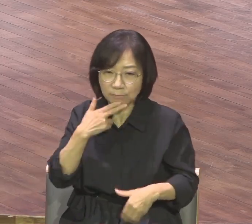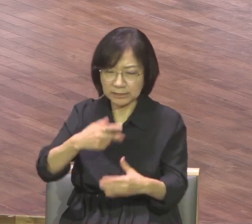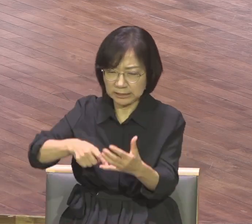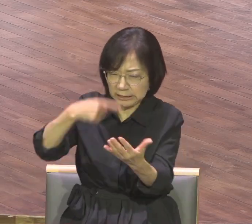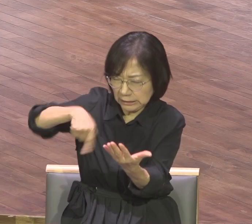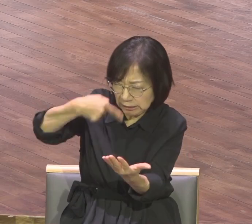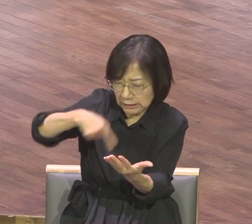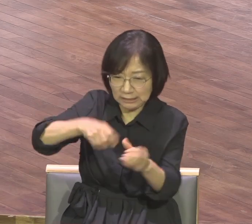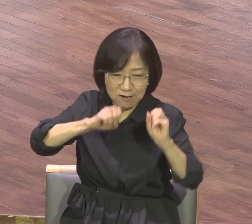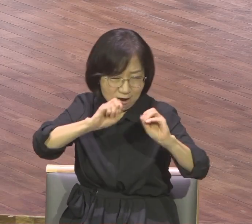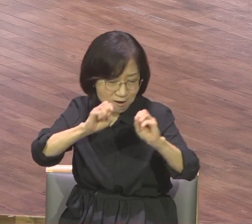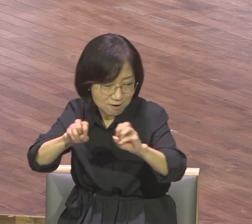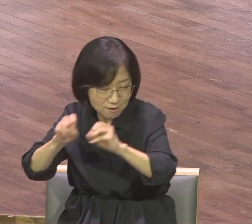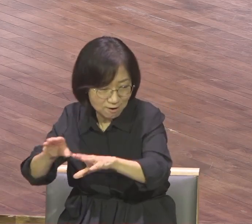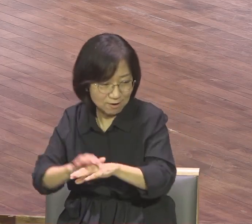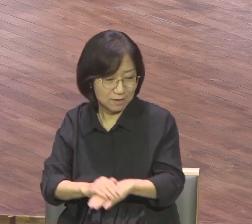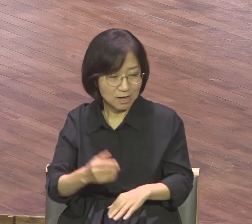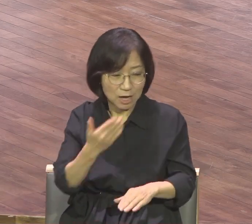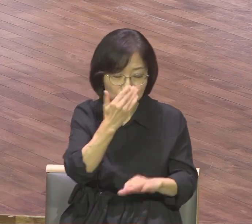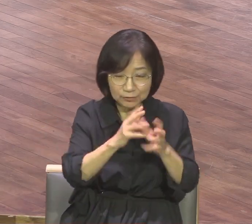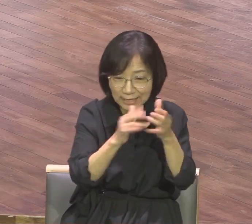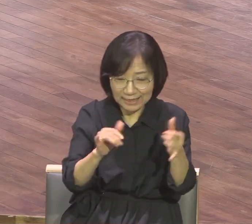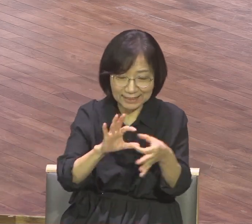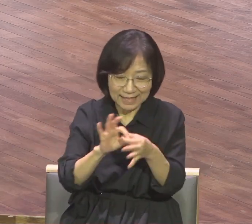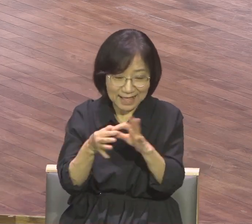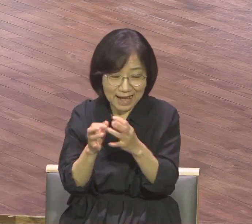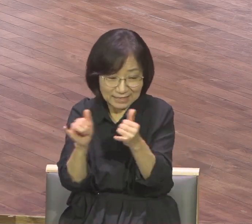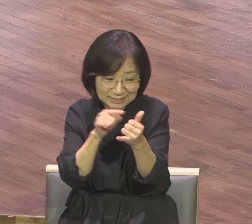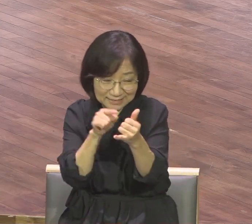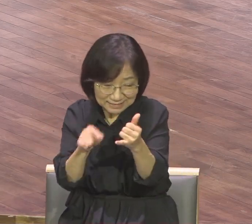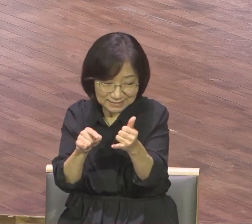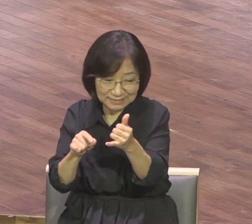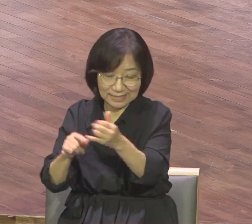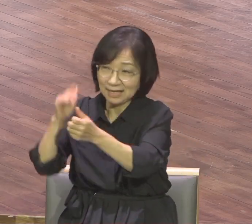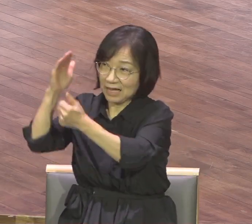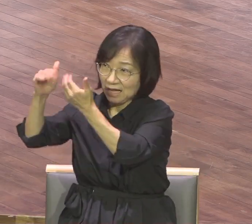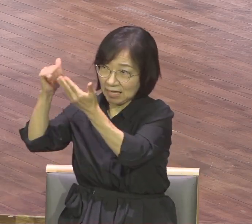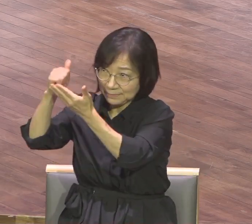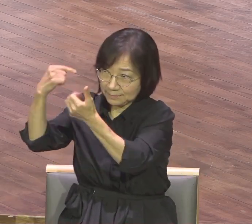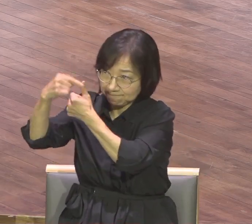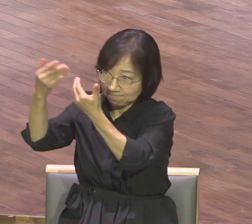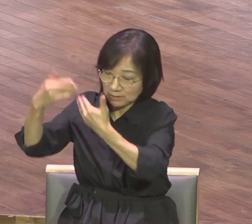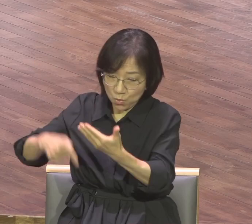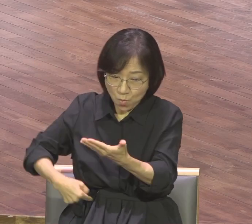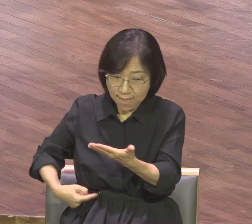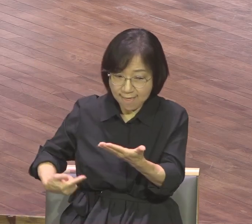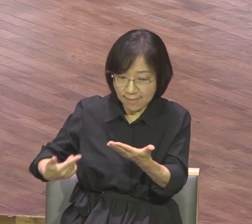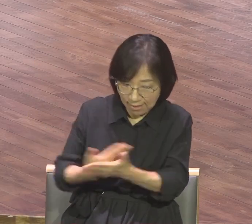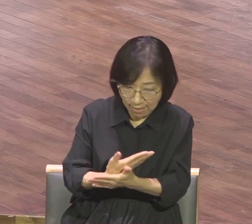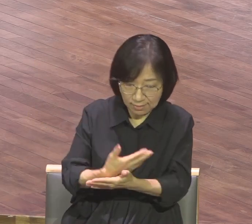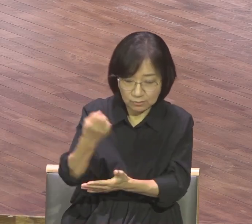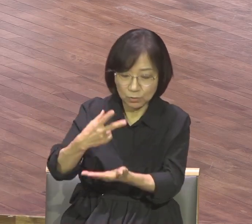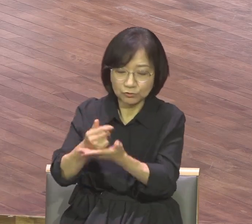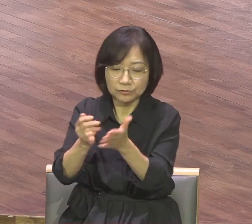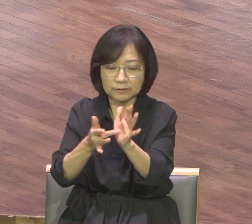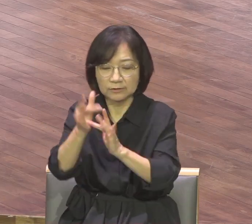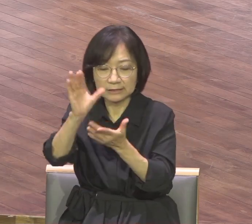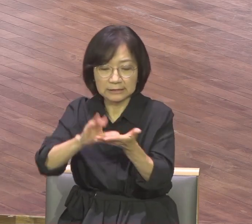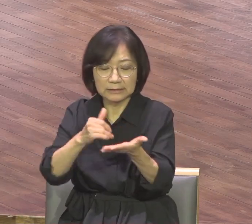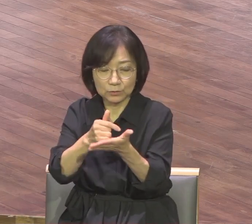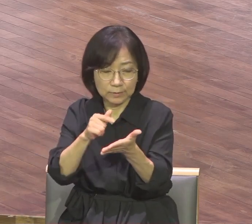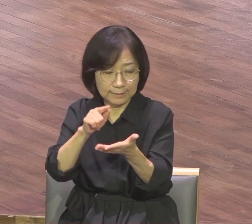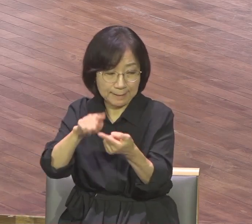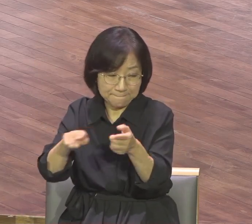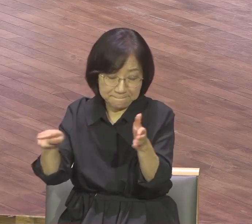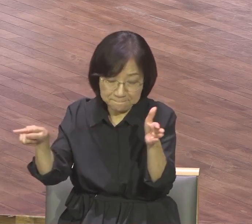가르치고 유대인과 헬라인들에게 하나님께 대한 회개와 우리 주 예수 그리스도에 대한 믿음을